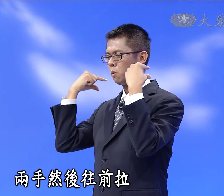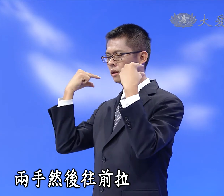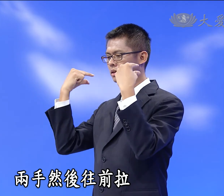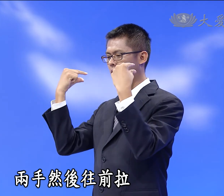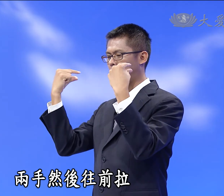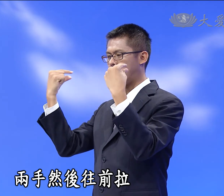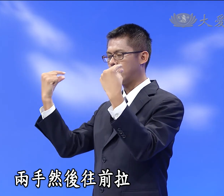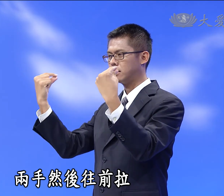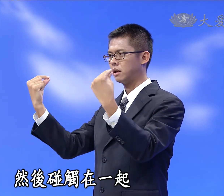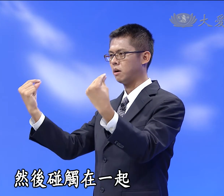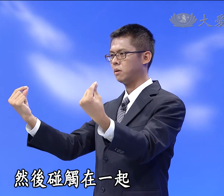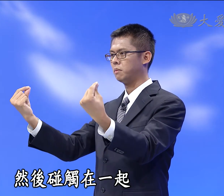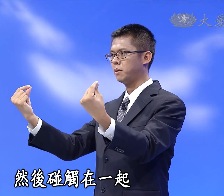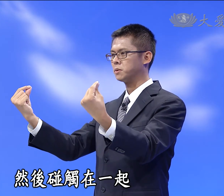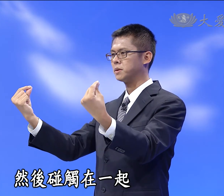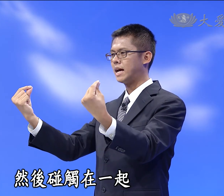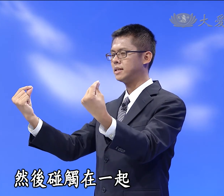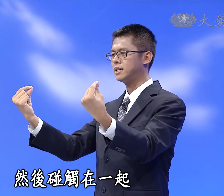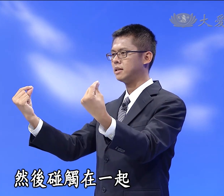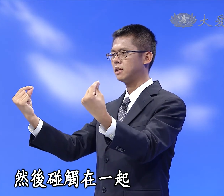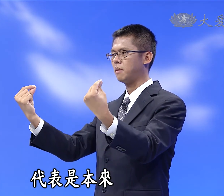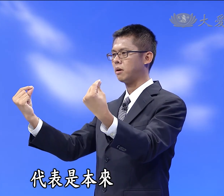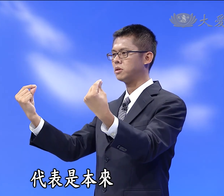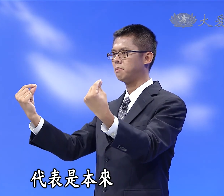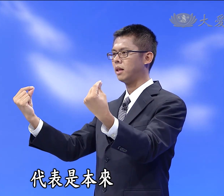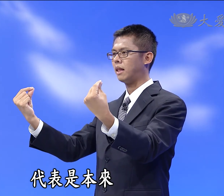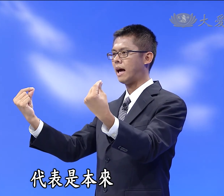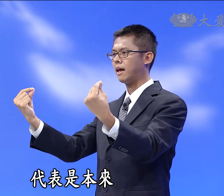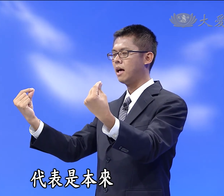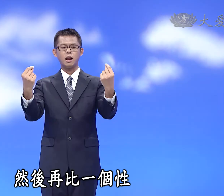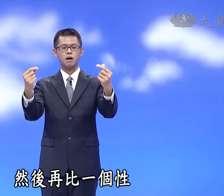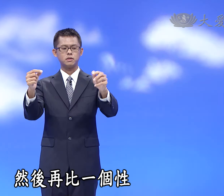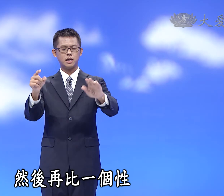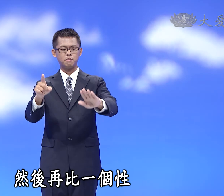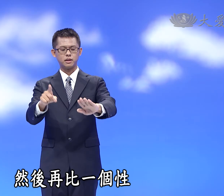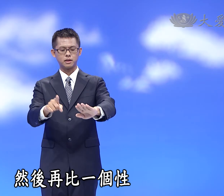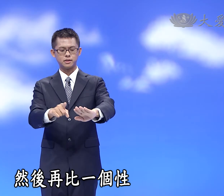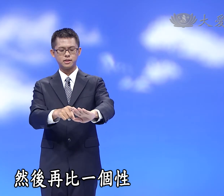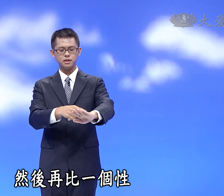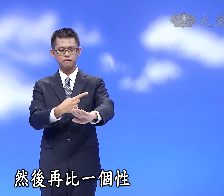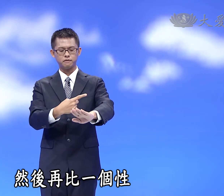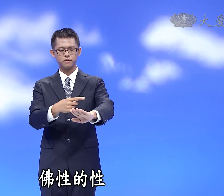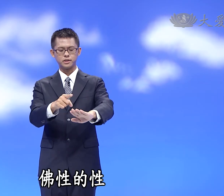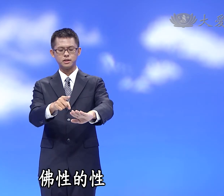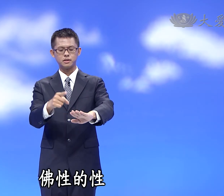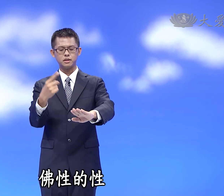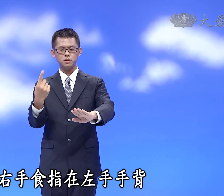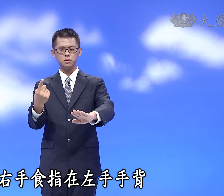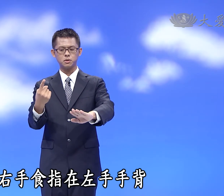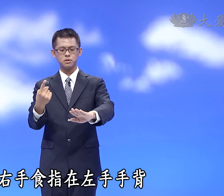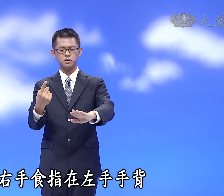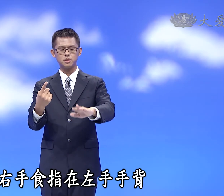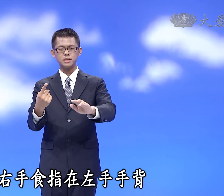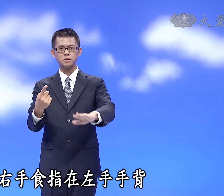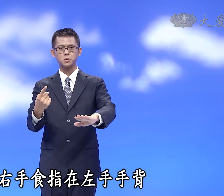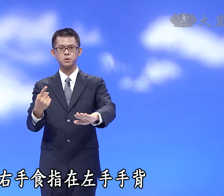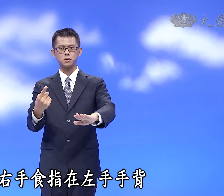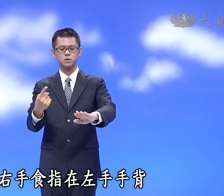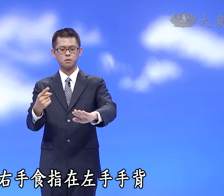往前拉，然后碰触在一起，代表是本来，然后再比一个性，佛性的性，右手食指在左手手背